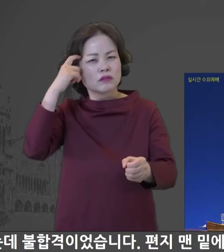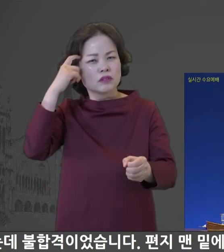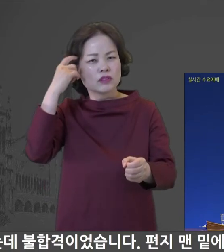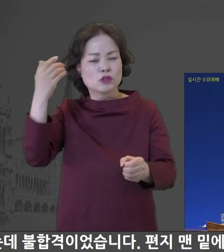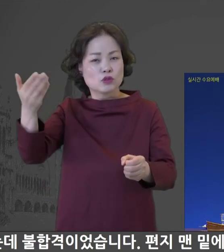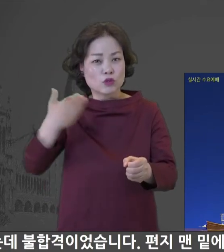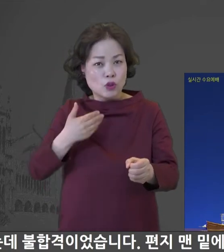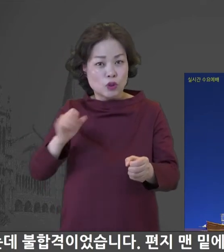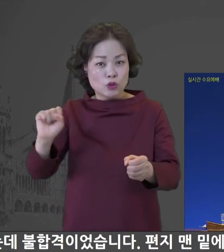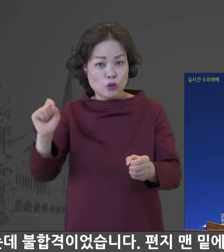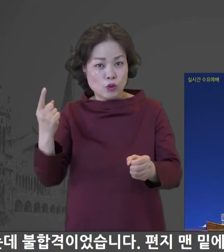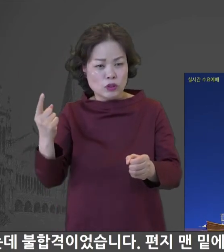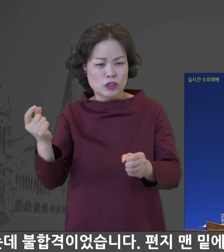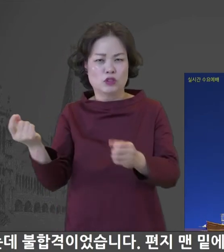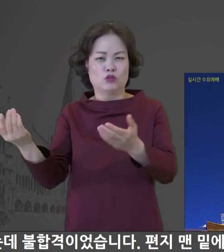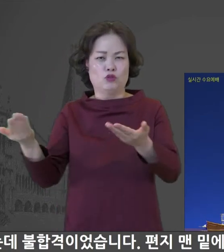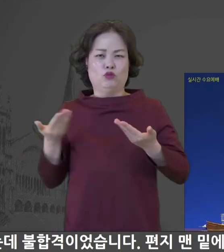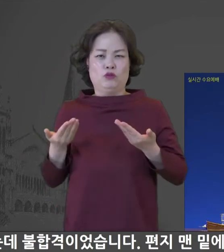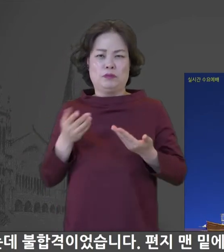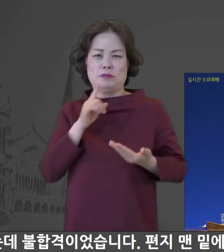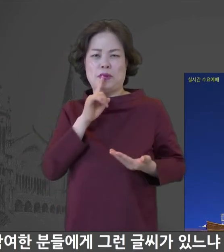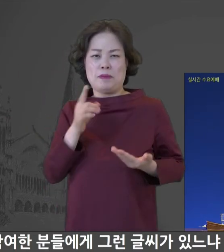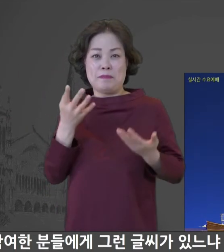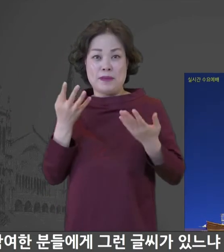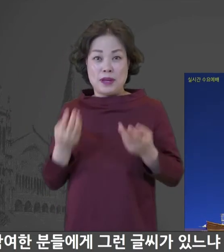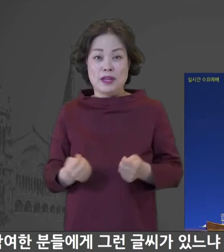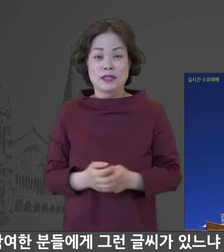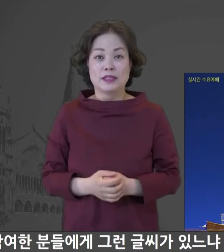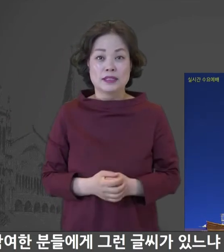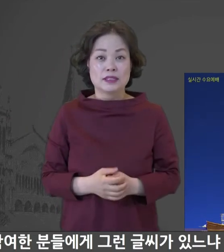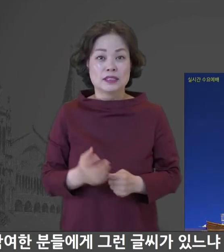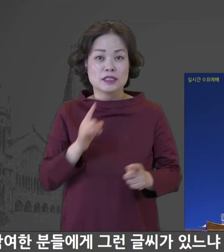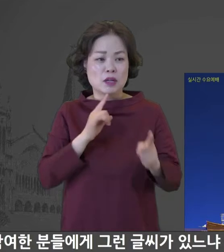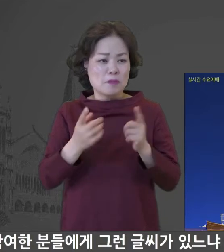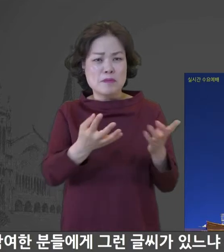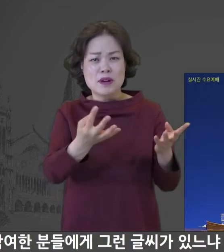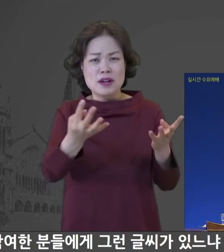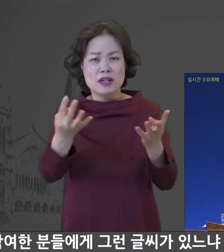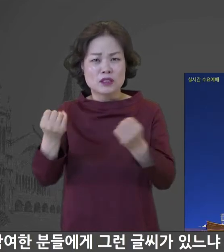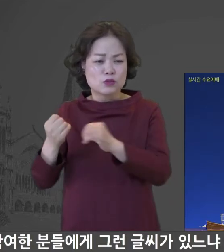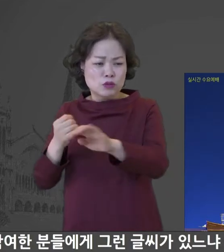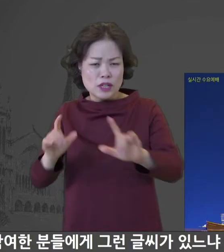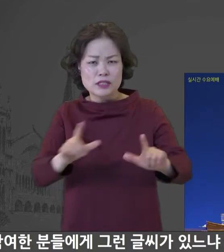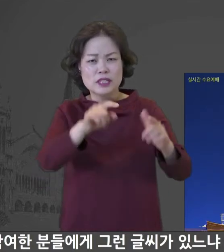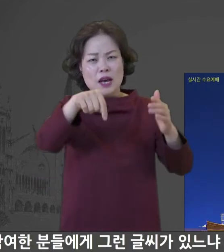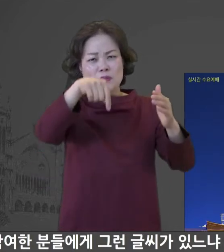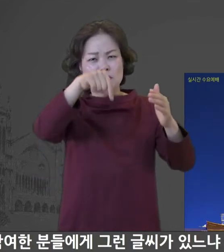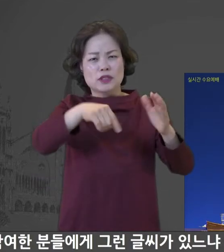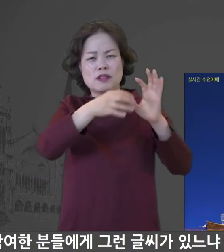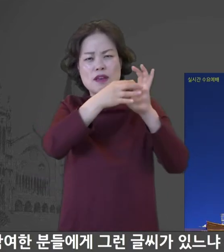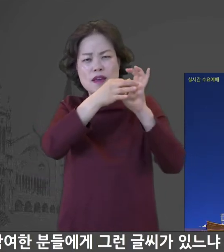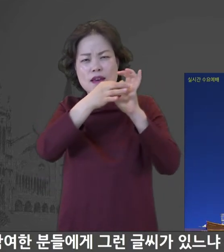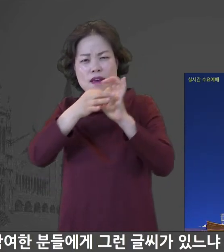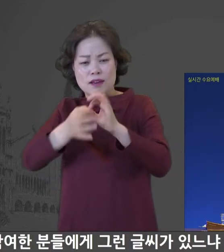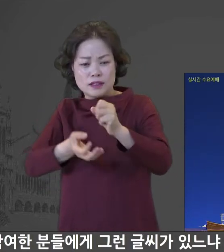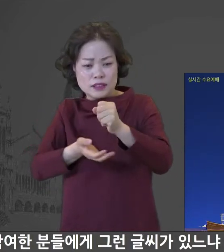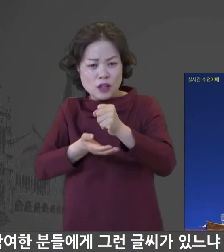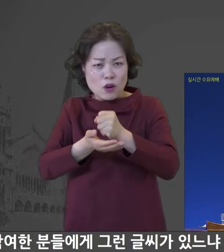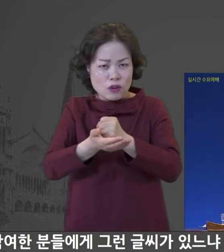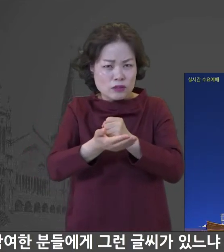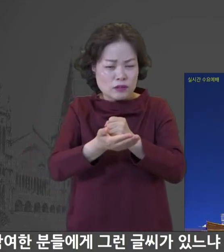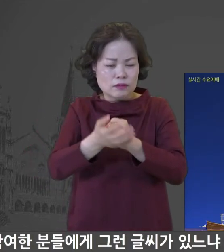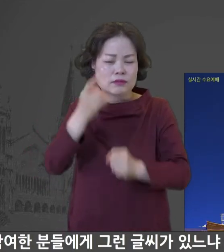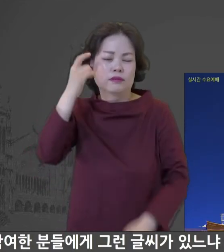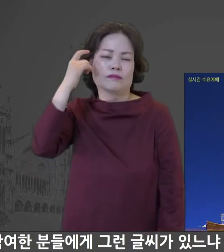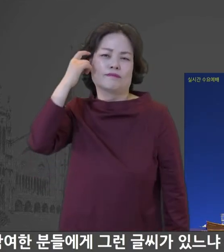우리를 동기부여하는 그러한 말들이 많이 있습니다. 그런데 그러한 말들이 우리의 삶 속에서 지속적으로 영향을 미치는지는 생각해